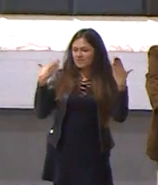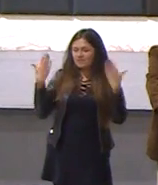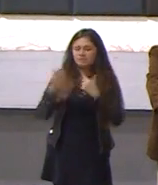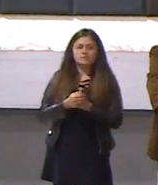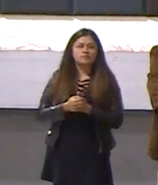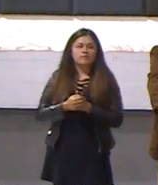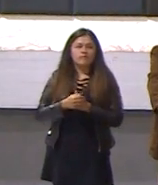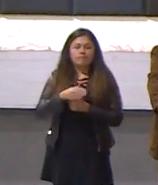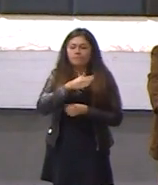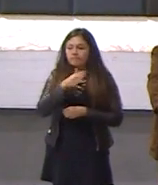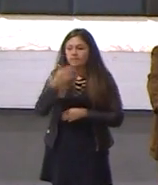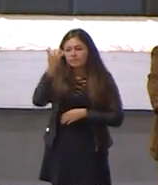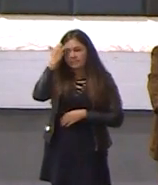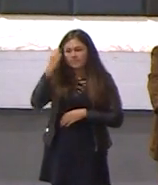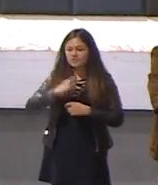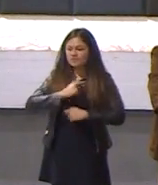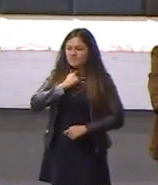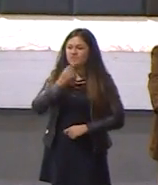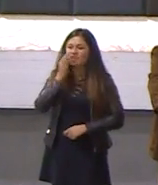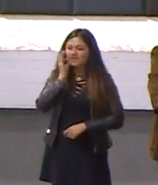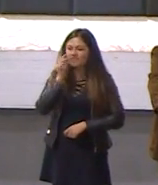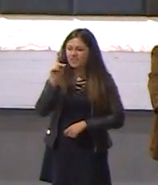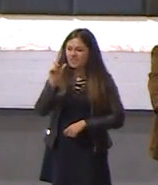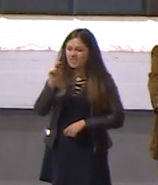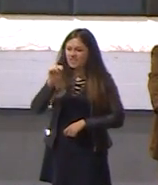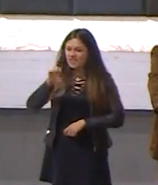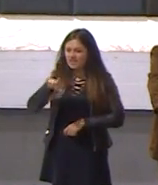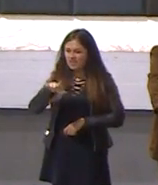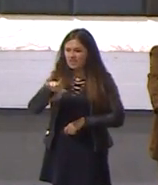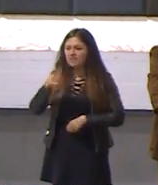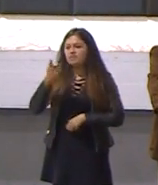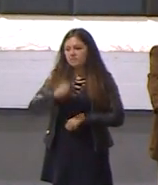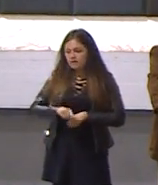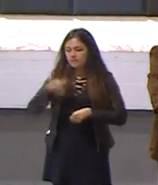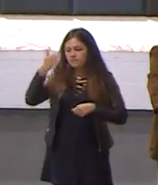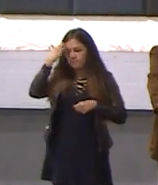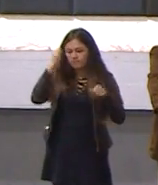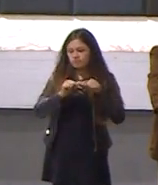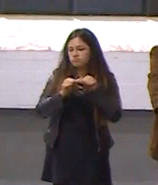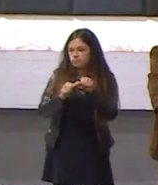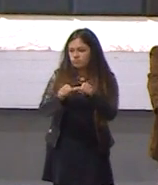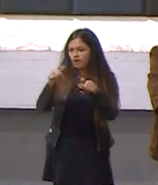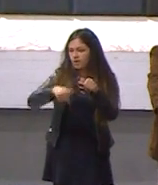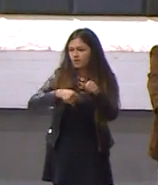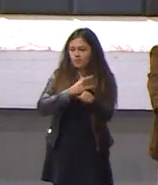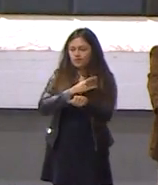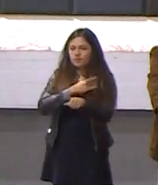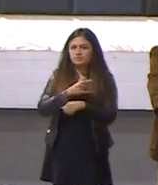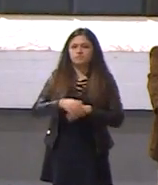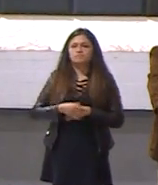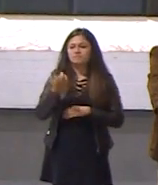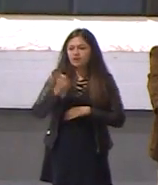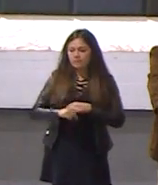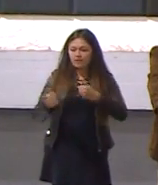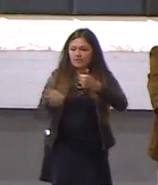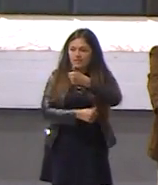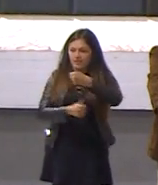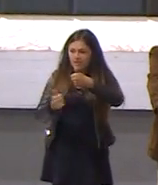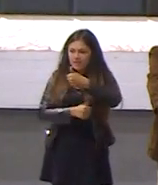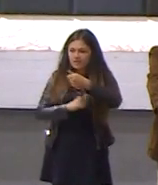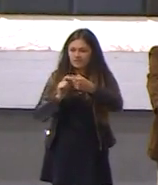profesor daniel oliveros profesor también de planta en la universidad fue decano